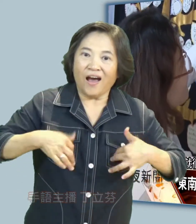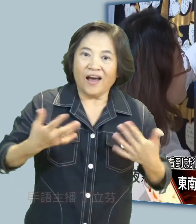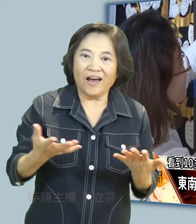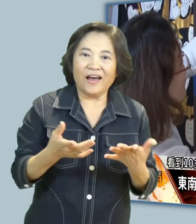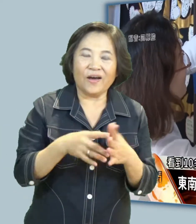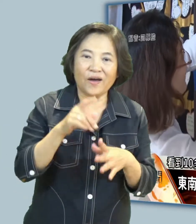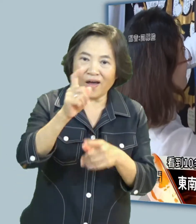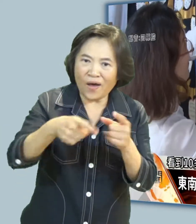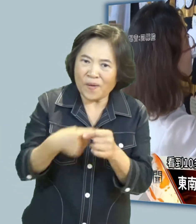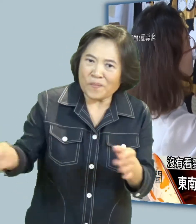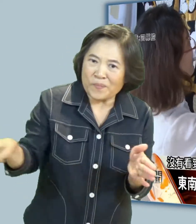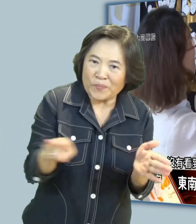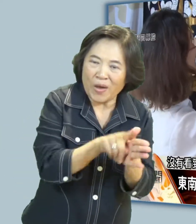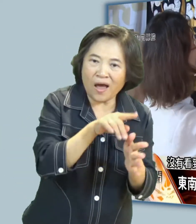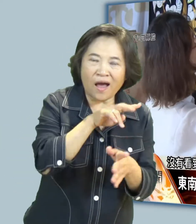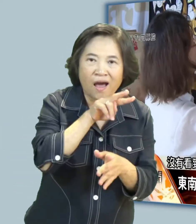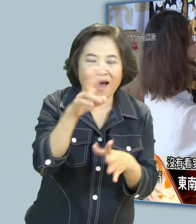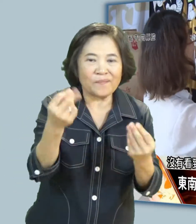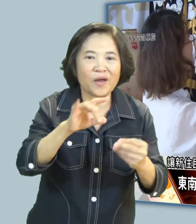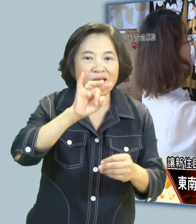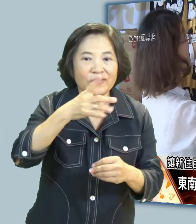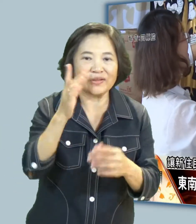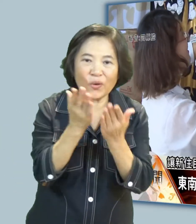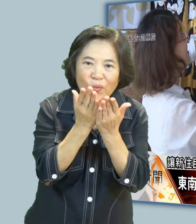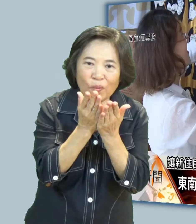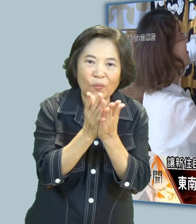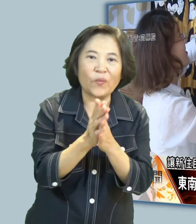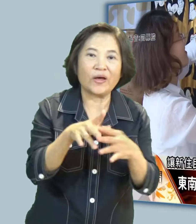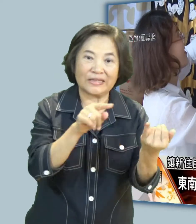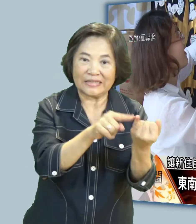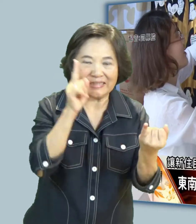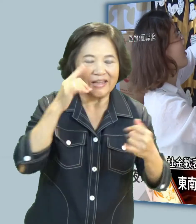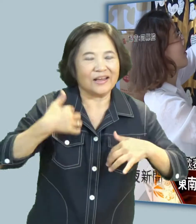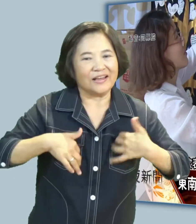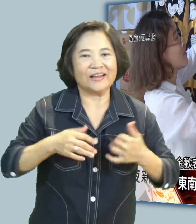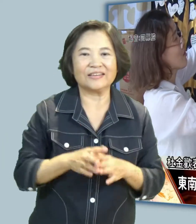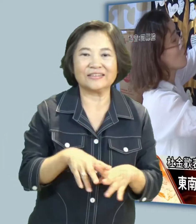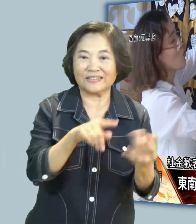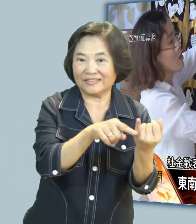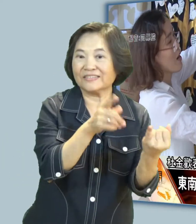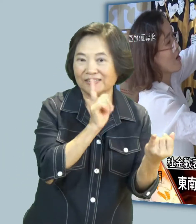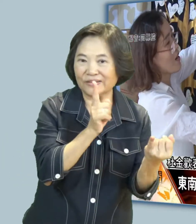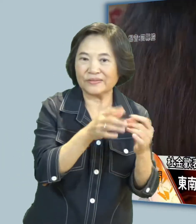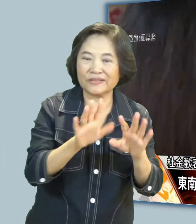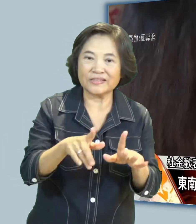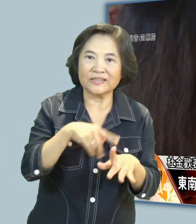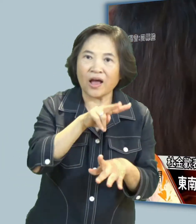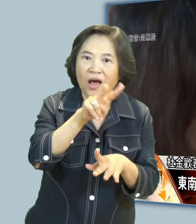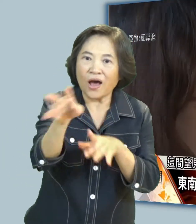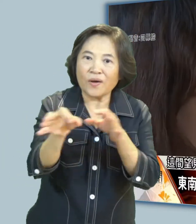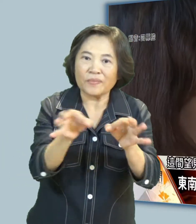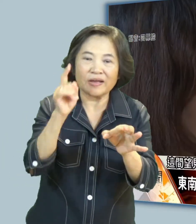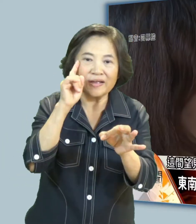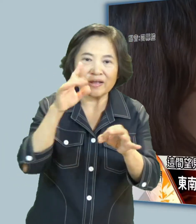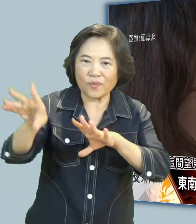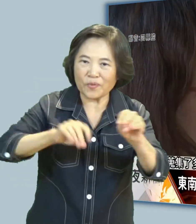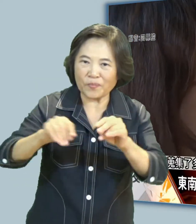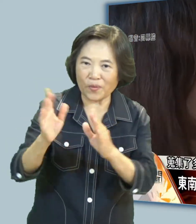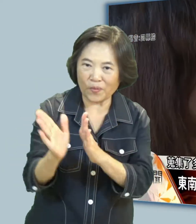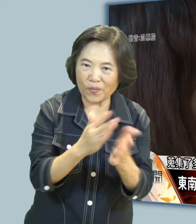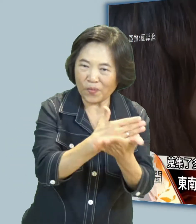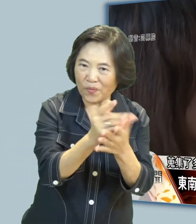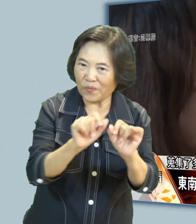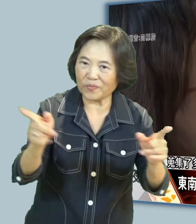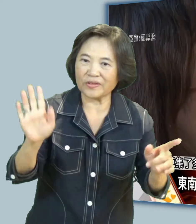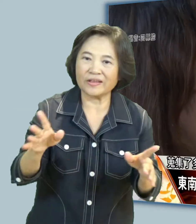看到十公人无看到嘅燕南树，新村民突然半动半喜，突然半讲，也嘅梦见树间收来记下过语言